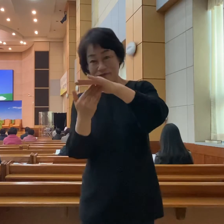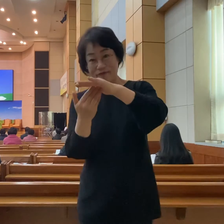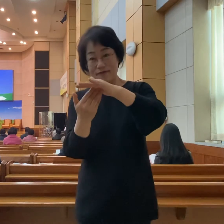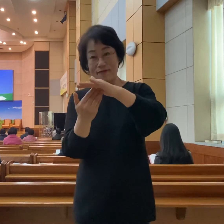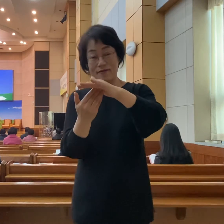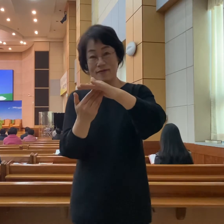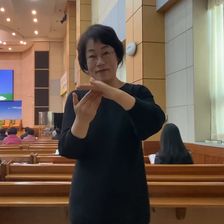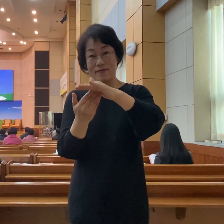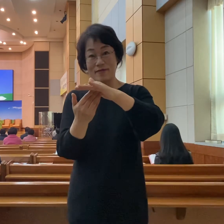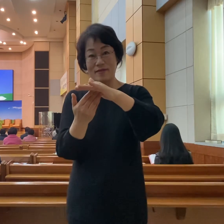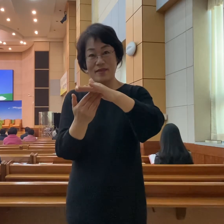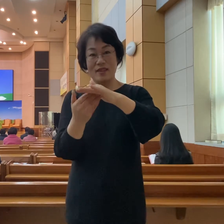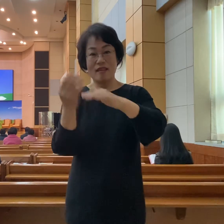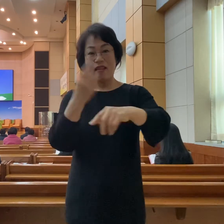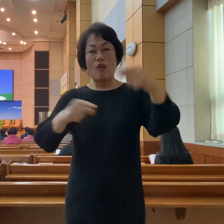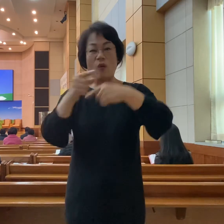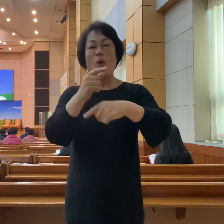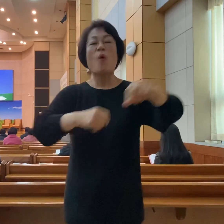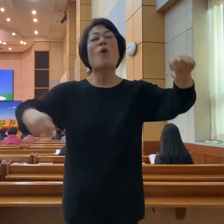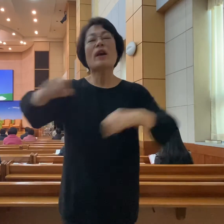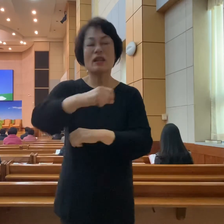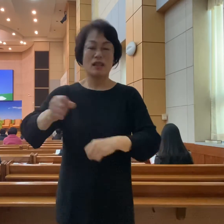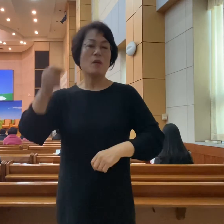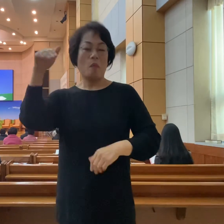더 못한 것이 되고,